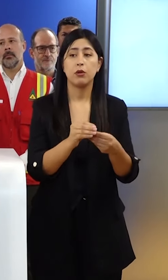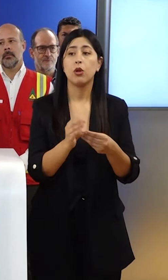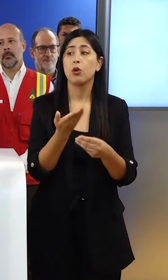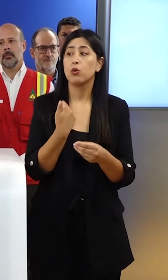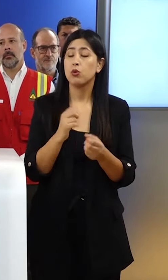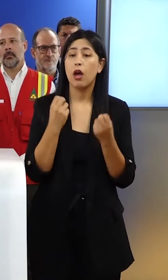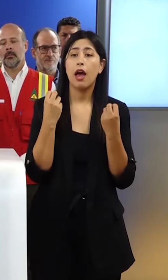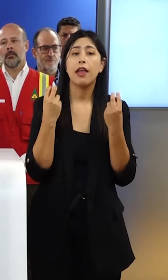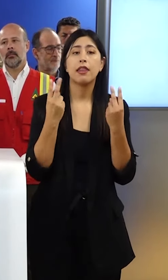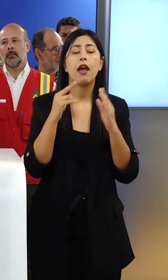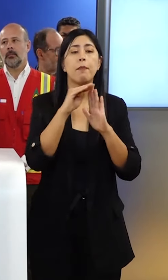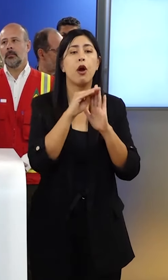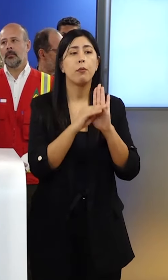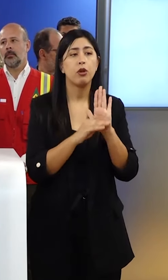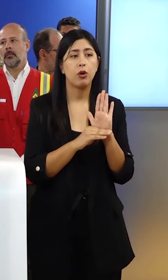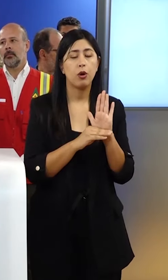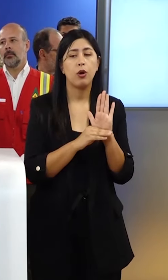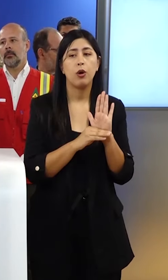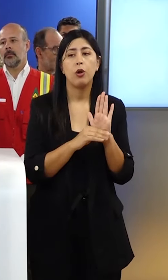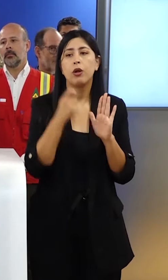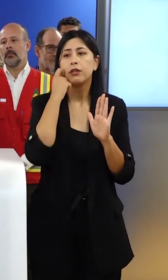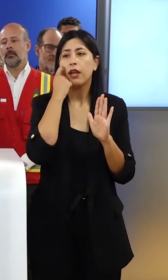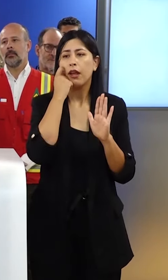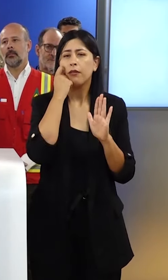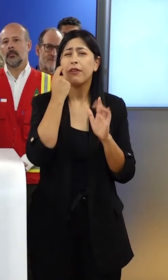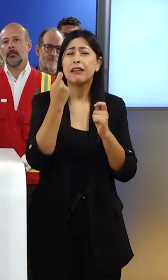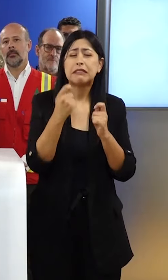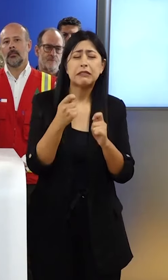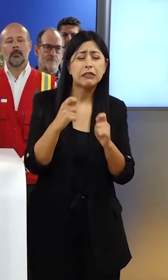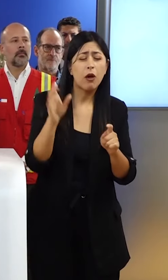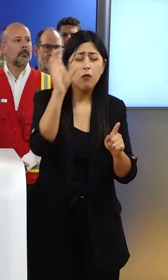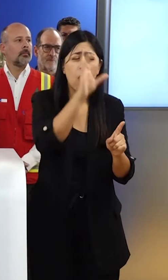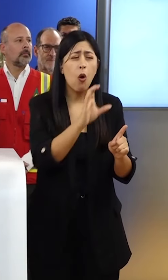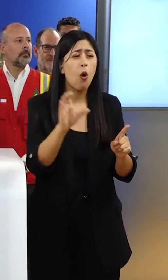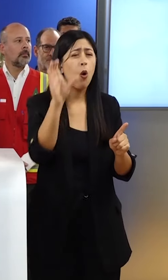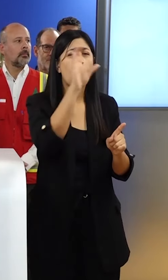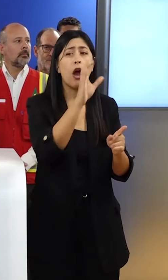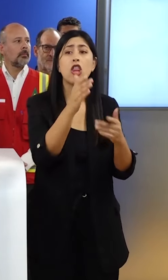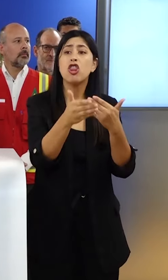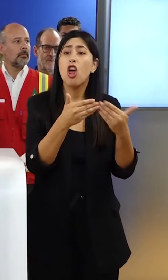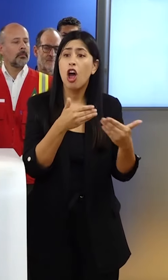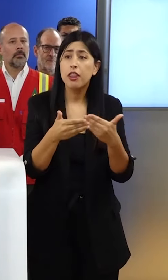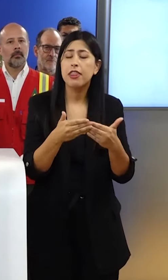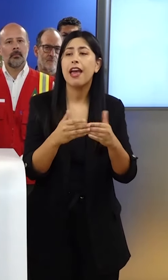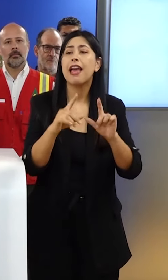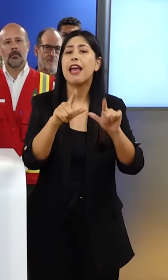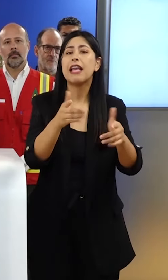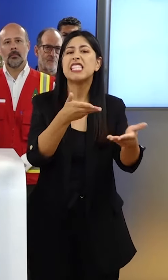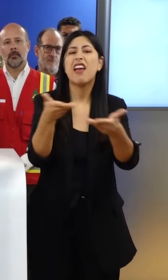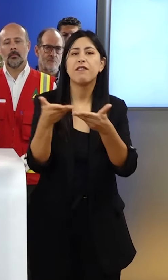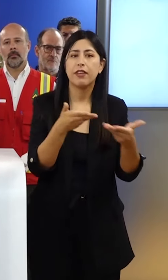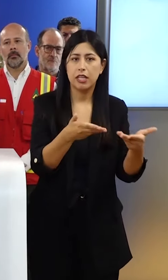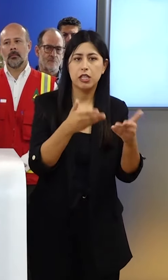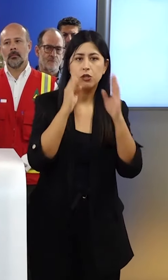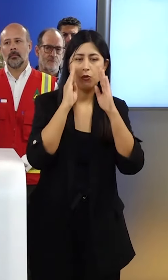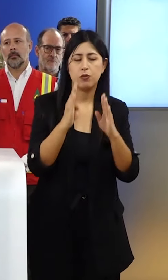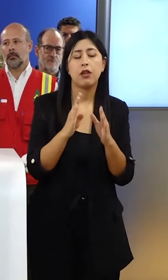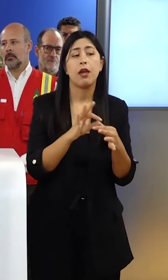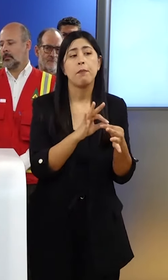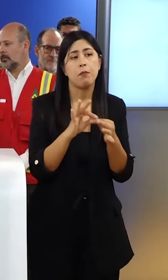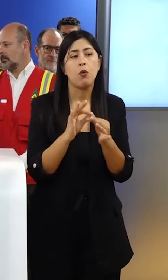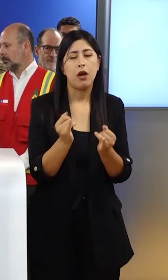poder activar todo el protocolo que involucra tratar de buscar a esta persona en todos los servicios que están pendientes de esta situación eso